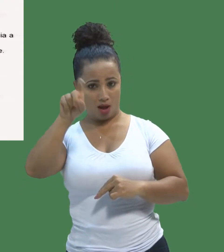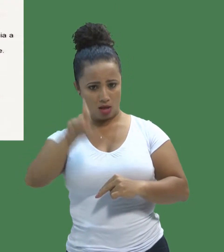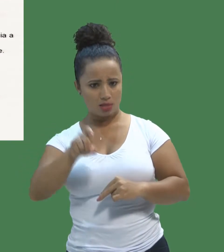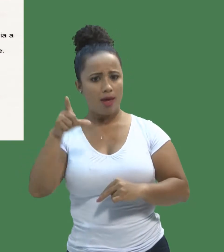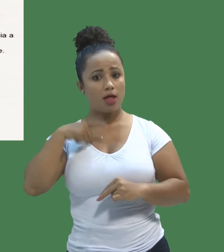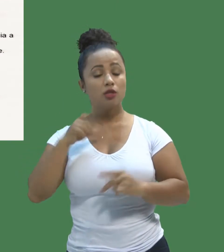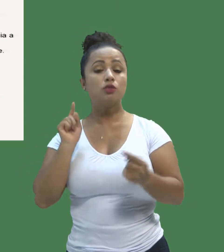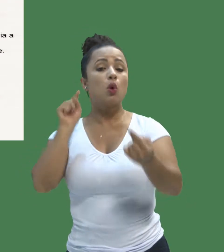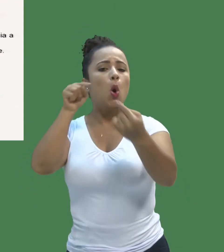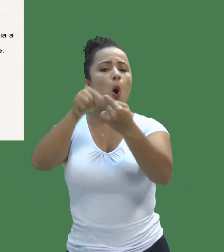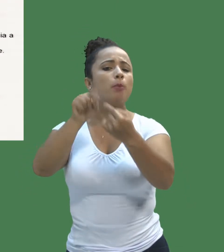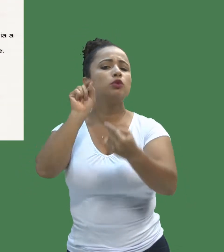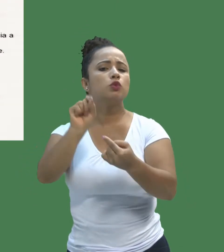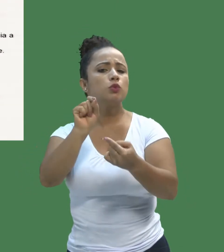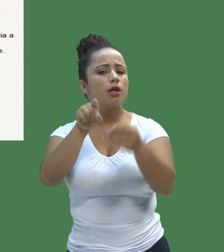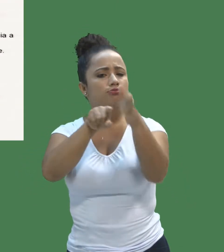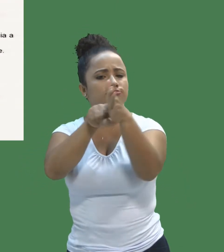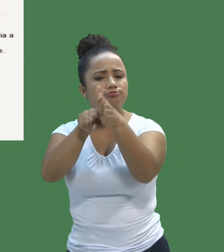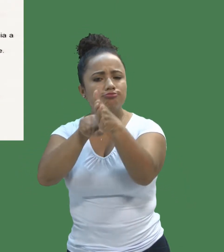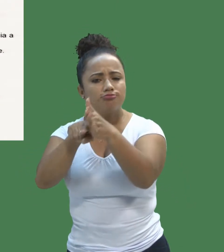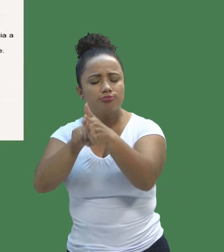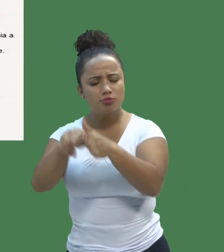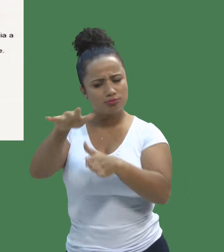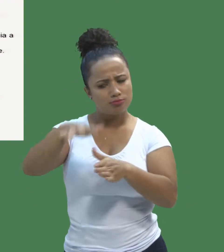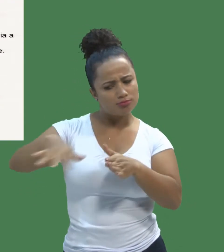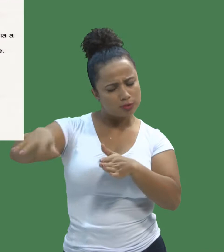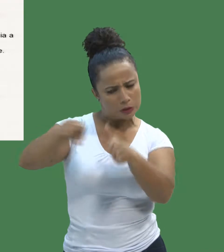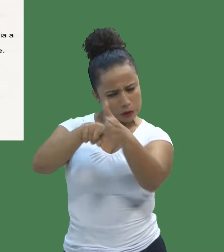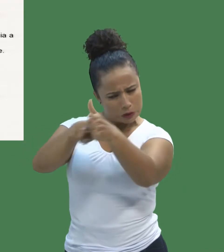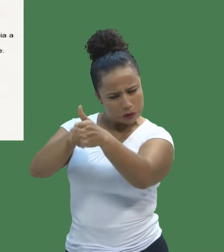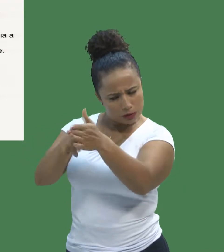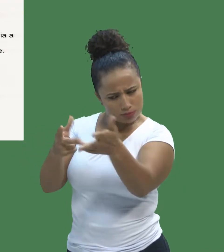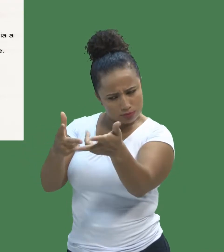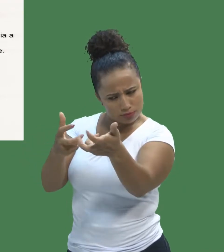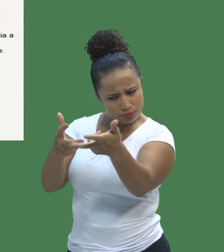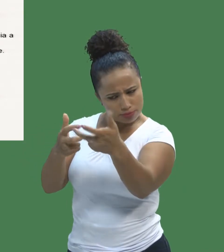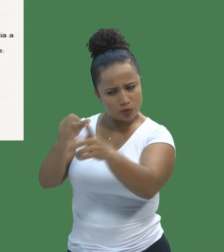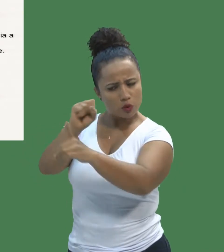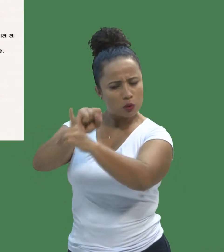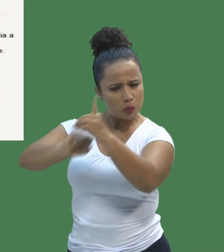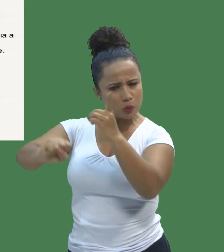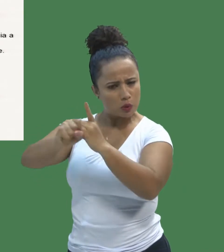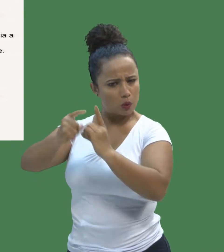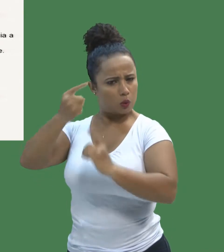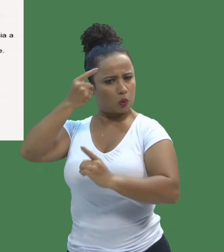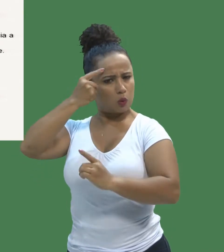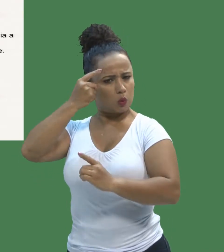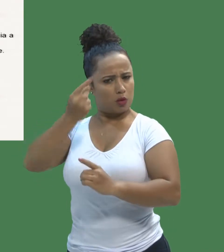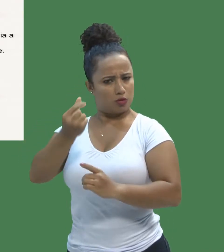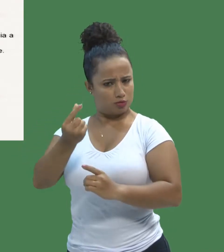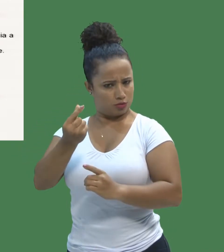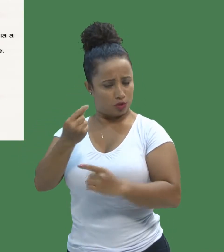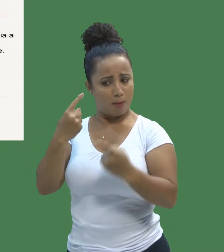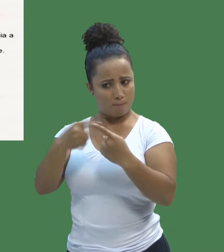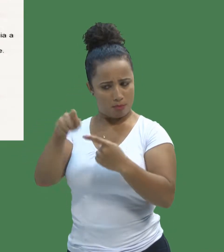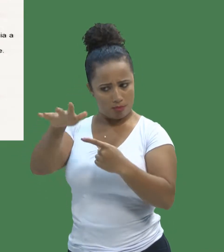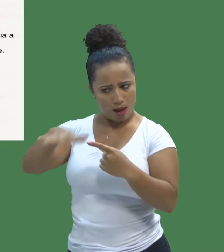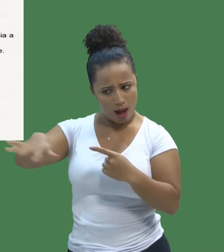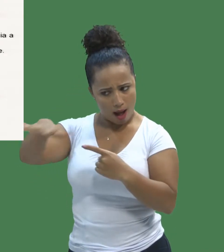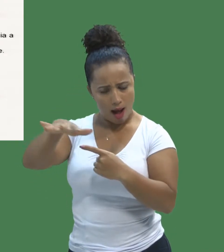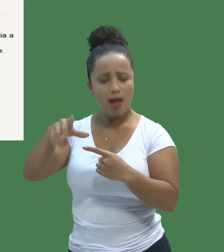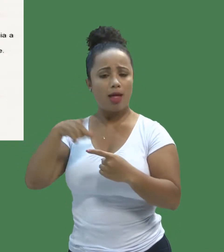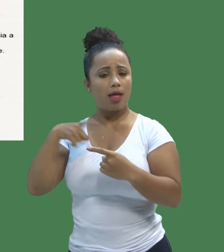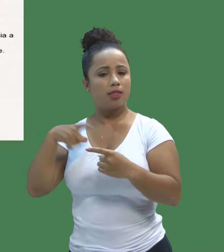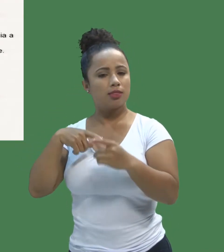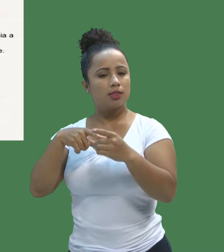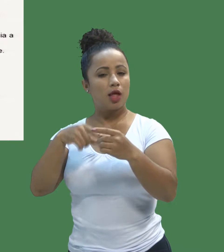capitalista e possuía dois métodos para análise dessa sociedade. O